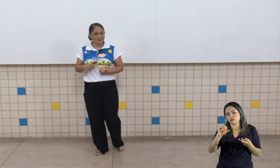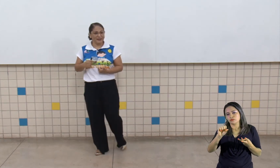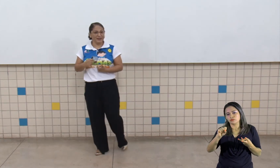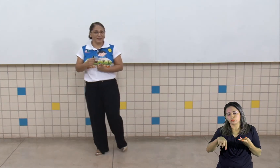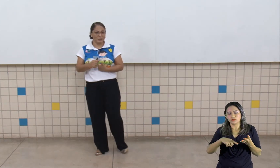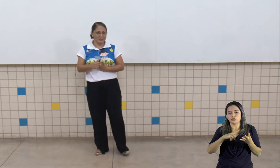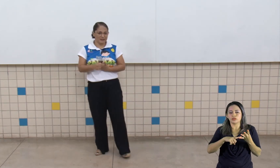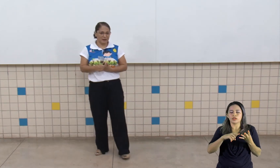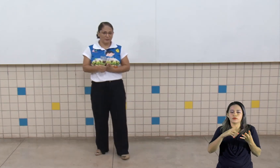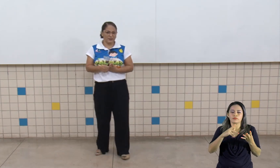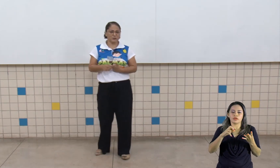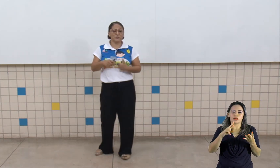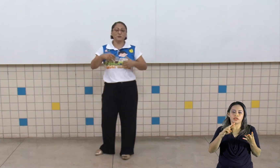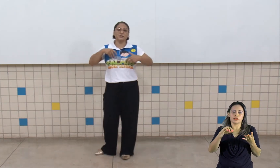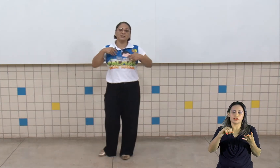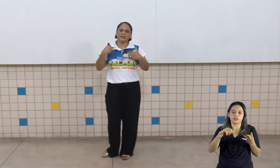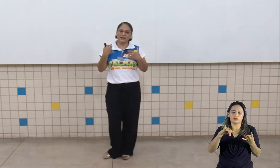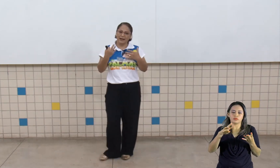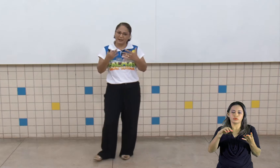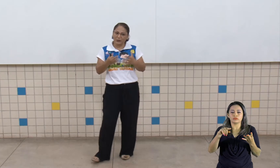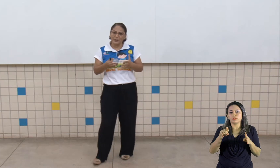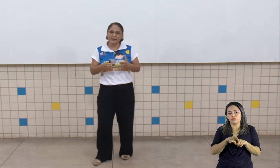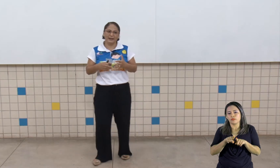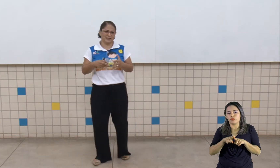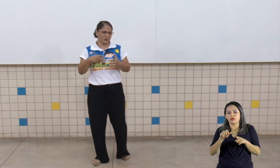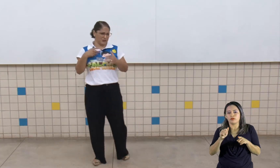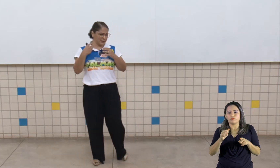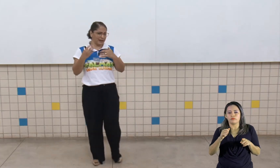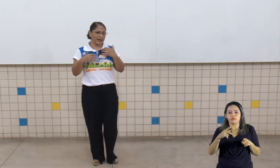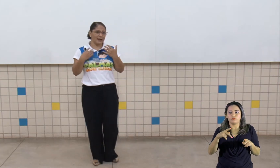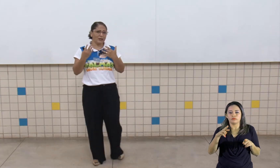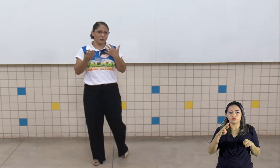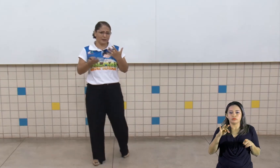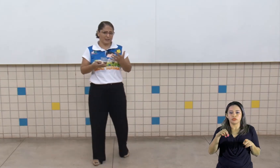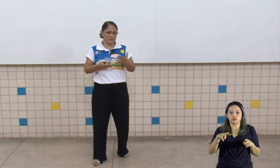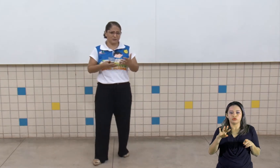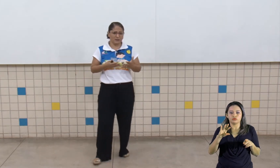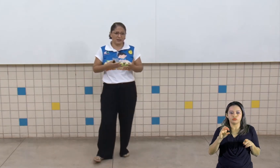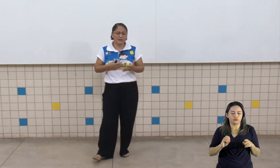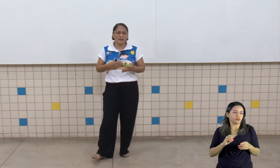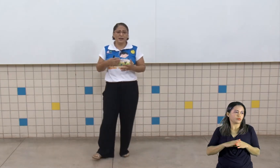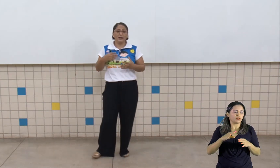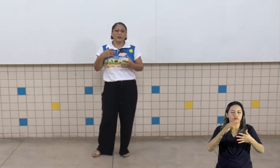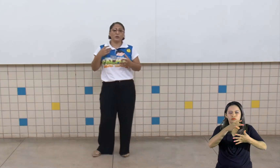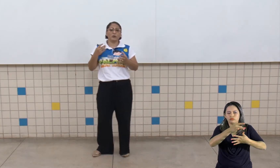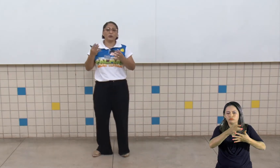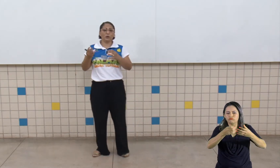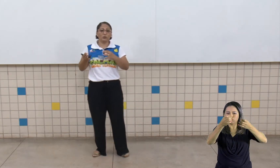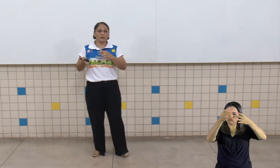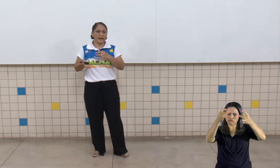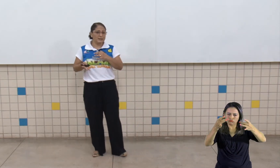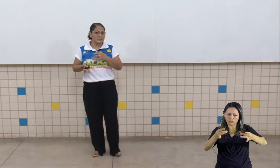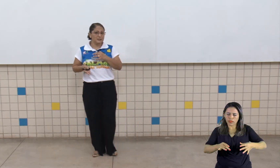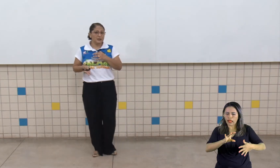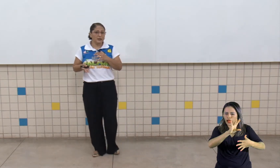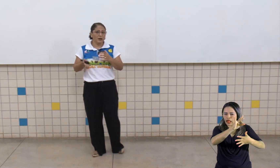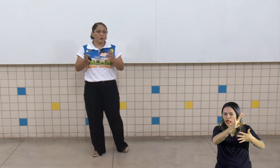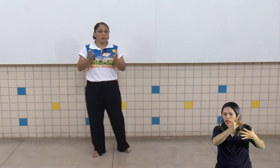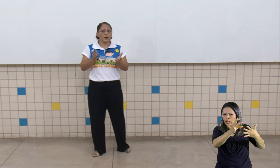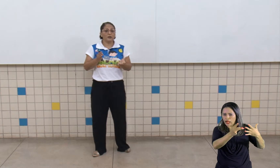presbiopia e o estrabismo. Nós vamos entender cada uma delas. Eu vou explicar cada uma delas para vocês e o que